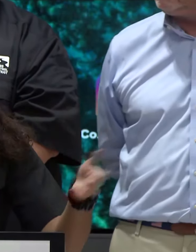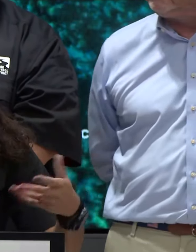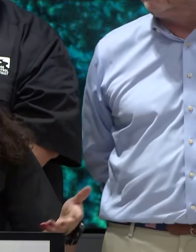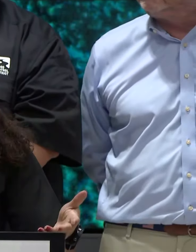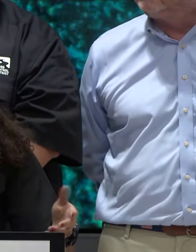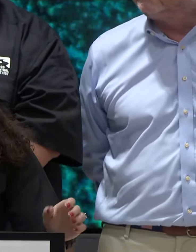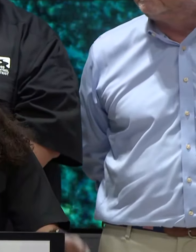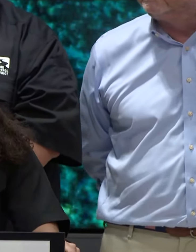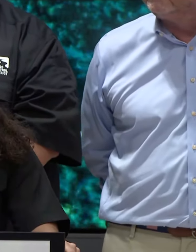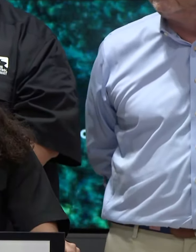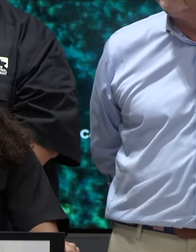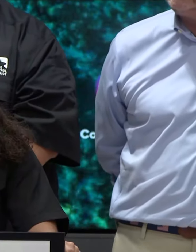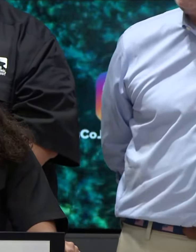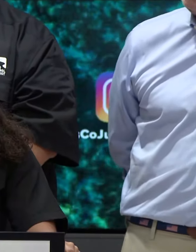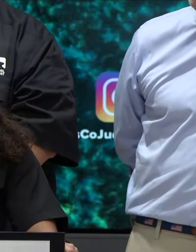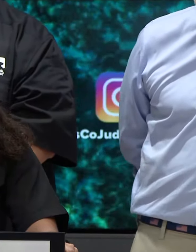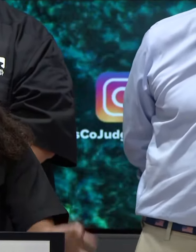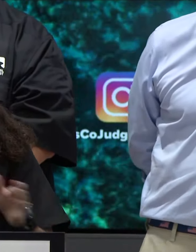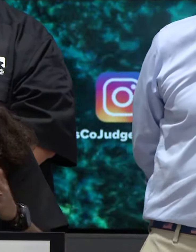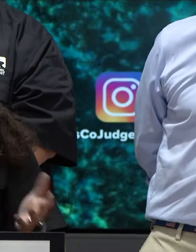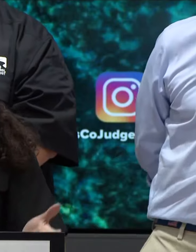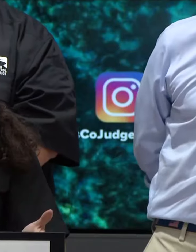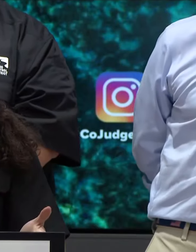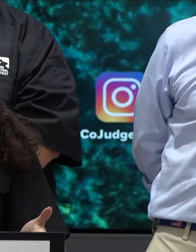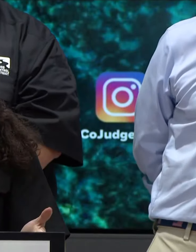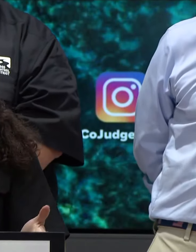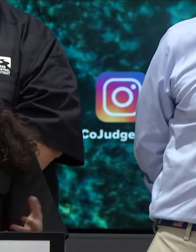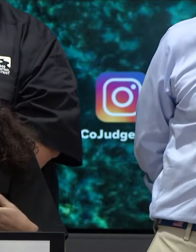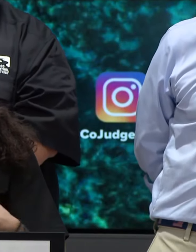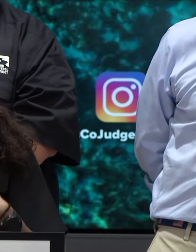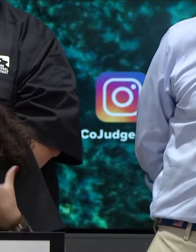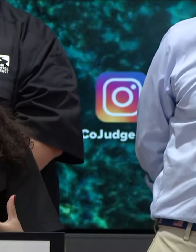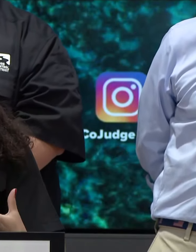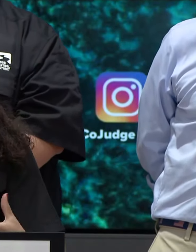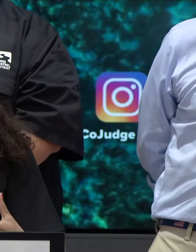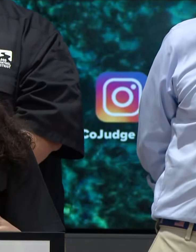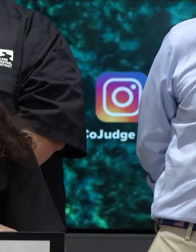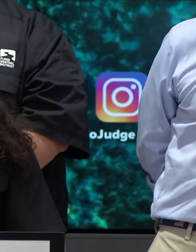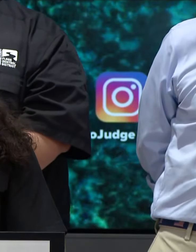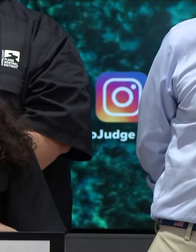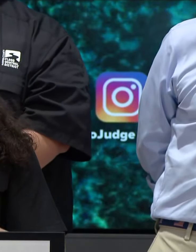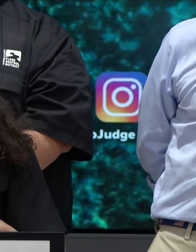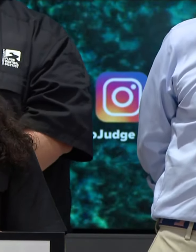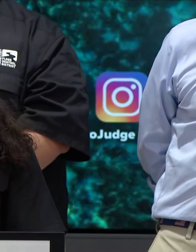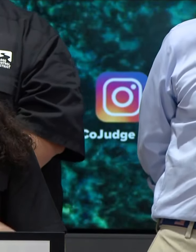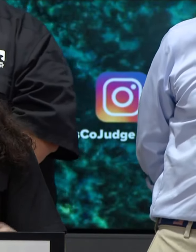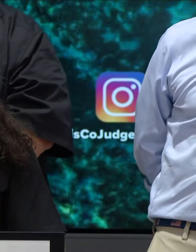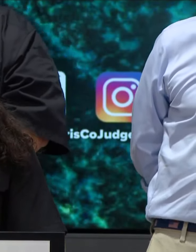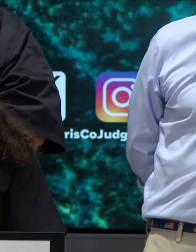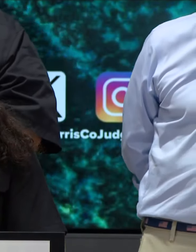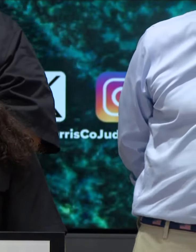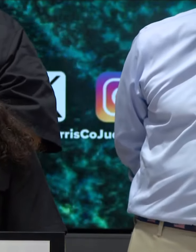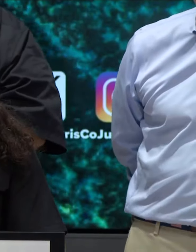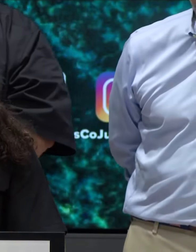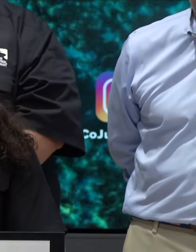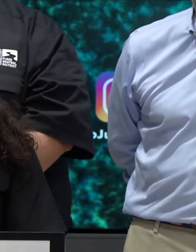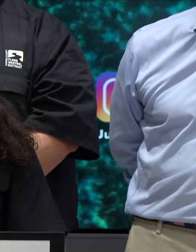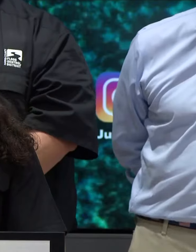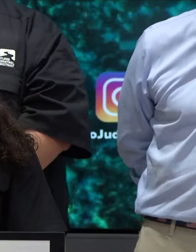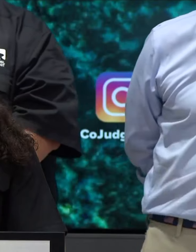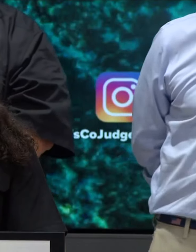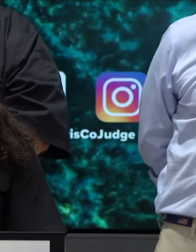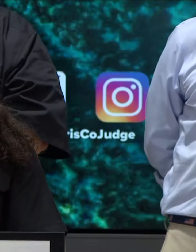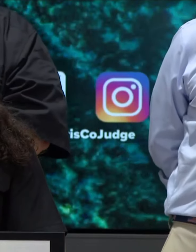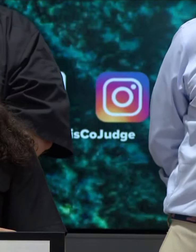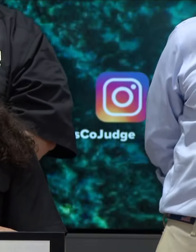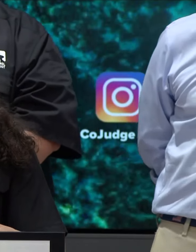cables eléctricos que se habían caído, pero todos han sido muy responsables. Entonces, tenemos los recursos disponibles para apoyar